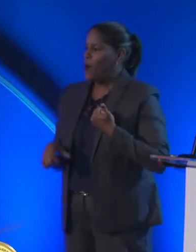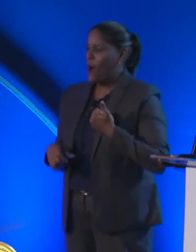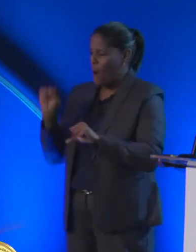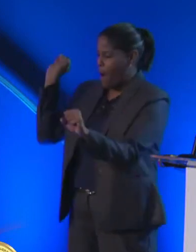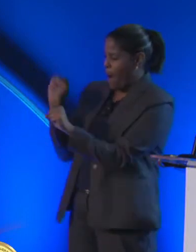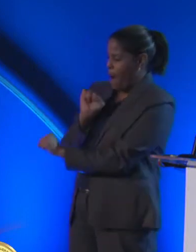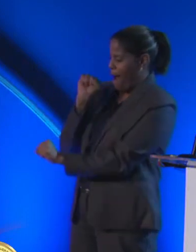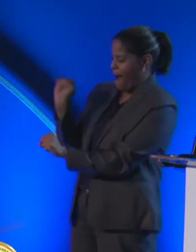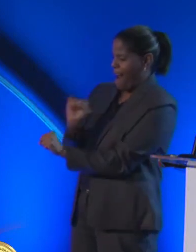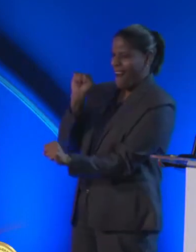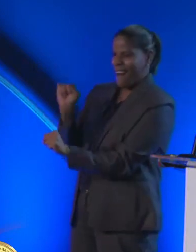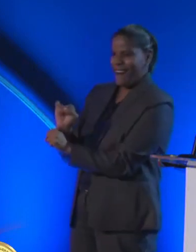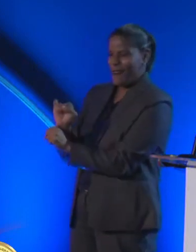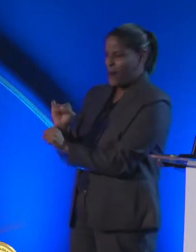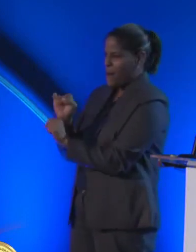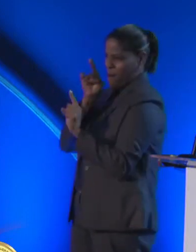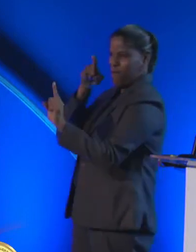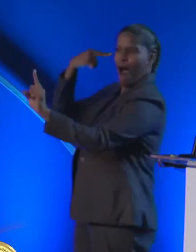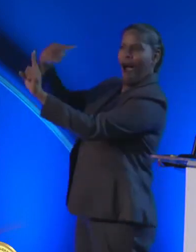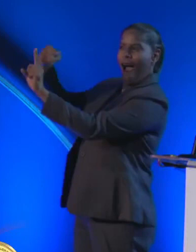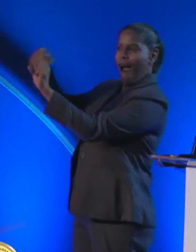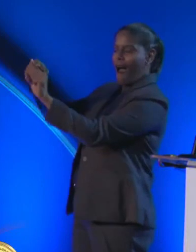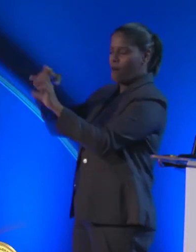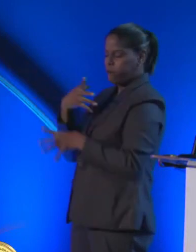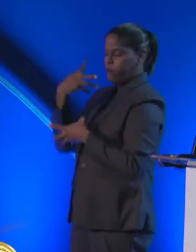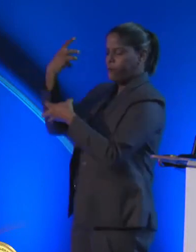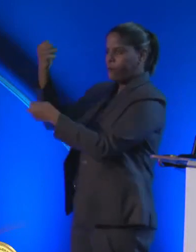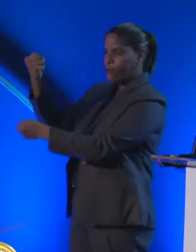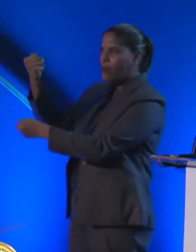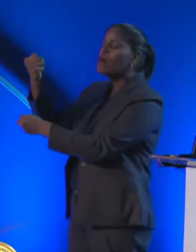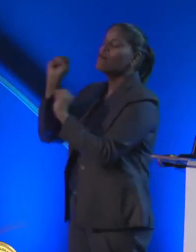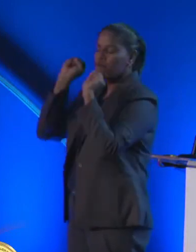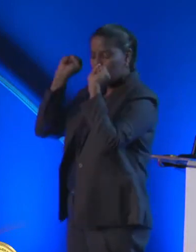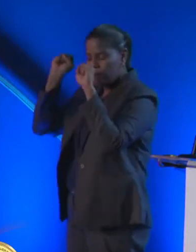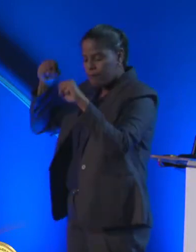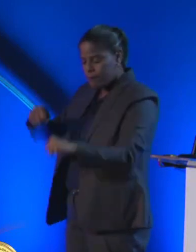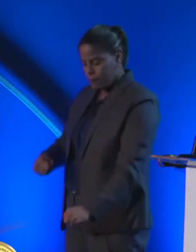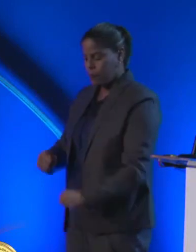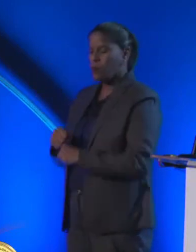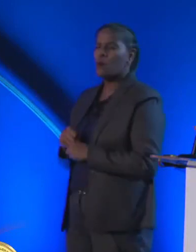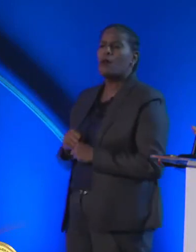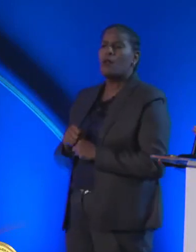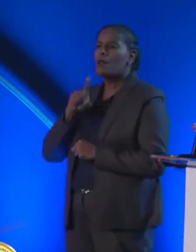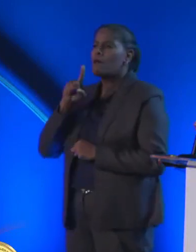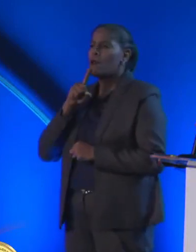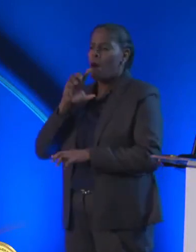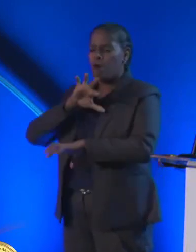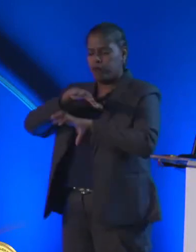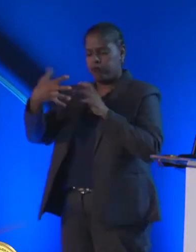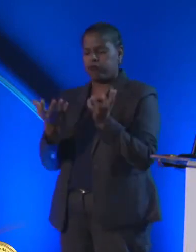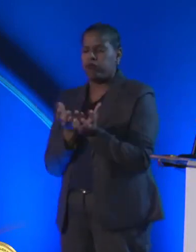trabajo por el optimismo y la fe en que es posible construir un mundo